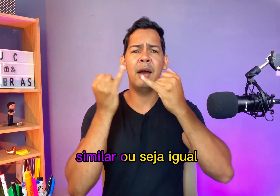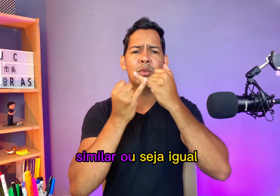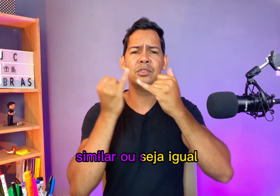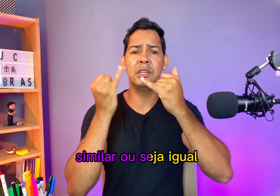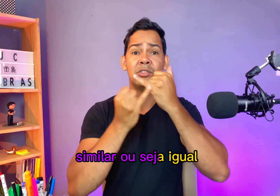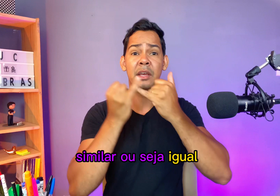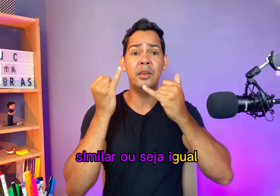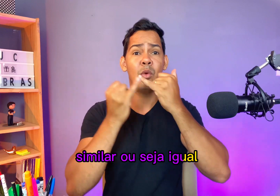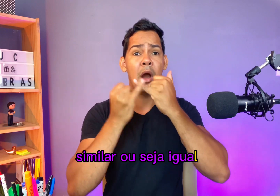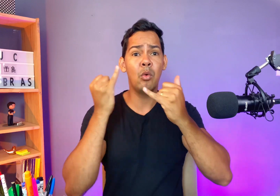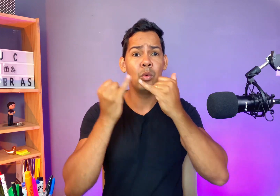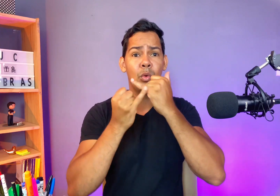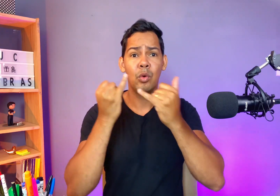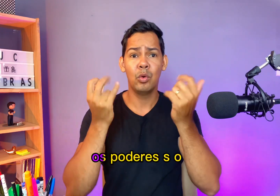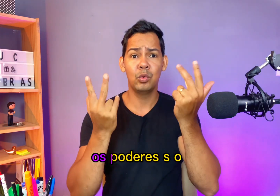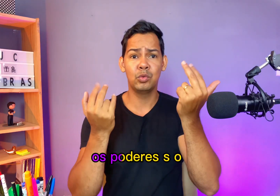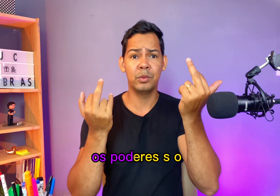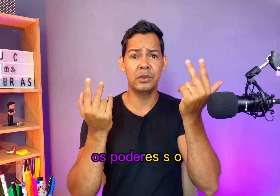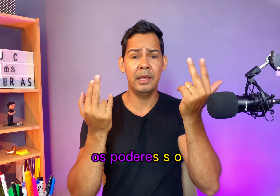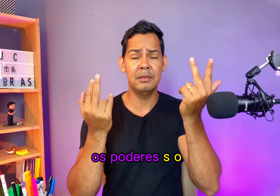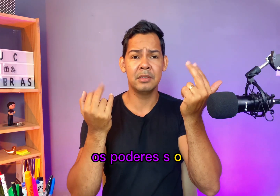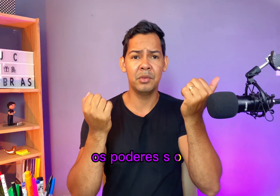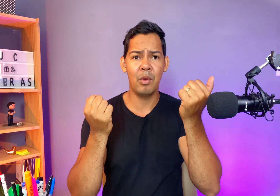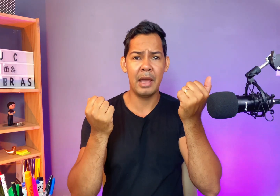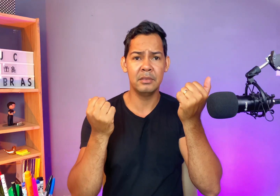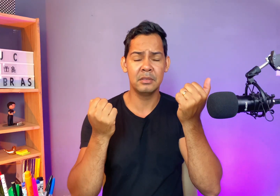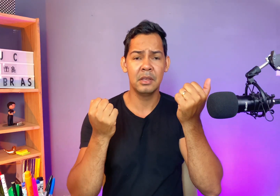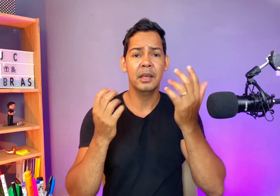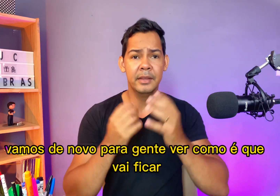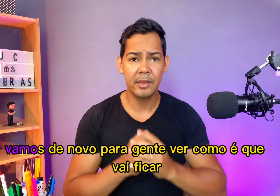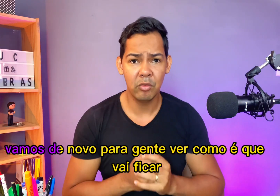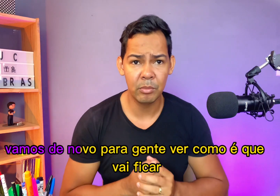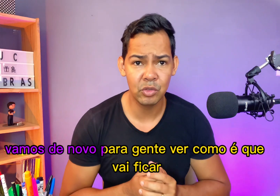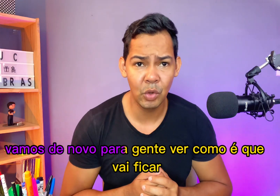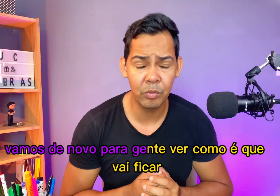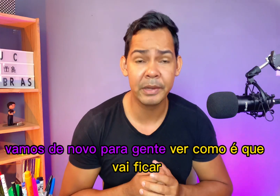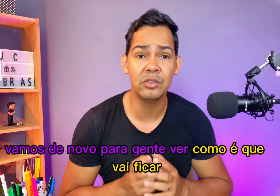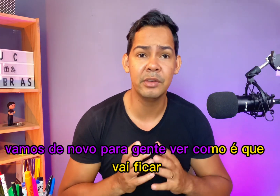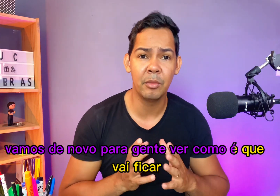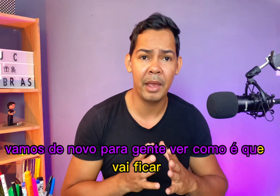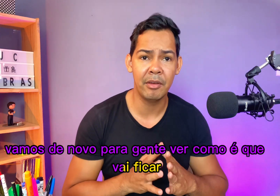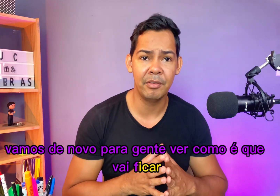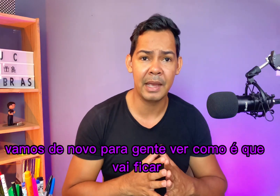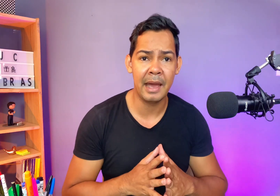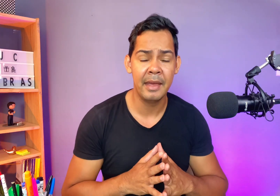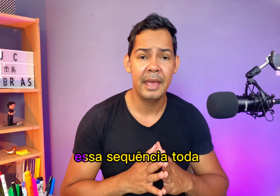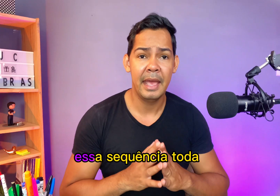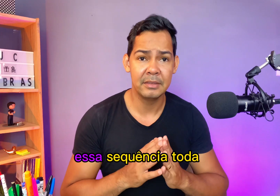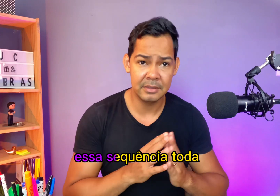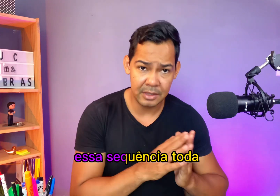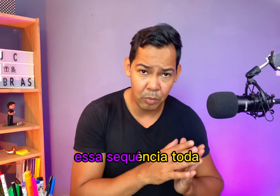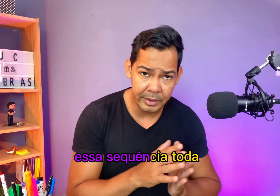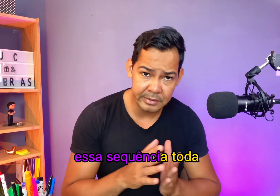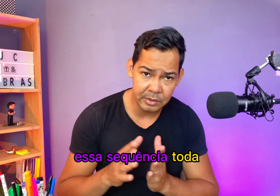ou seja, igual. Os poderes são iguais. Então vamos de novo para a gente ver como é que vai ficar essa sequência